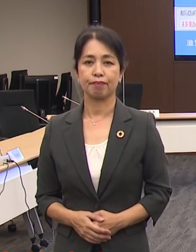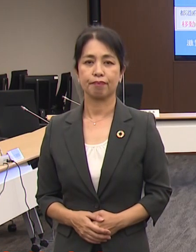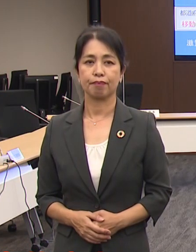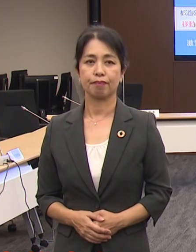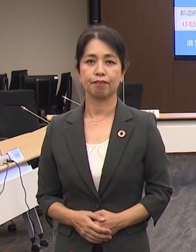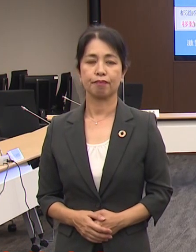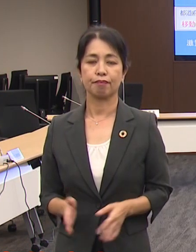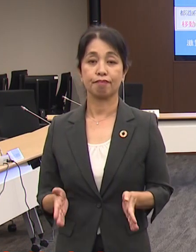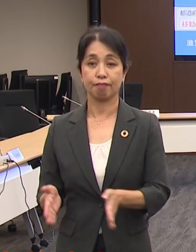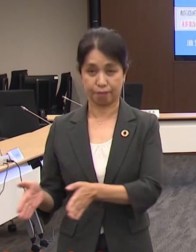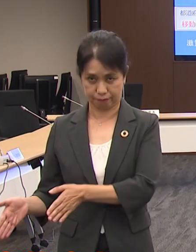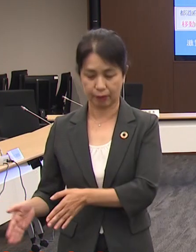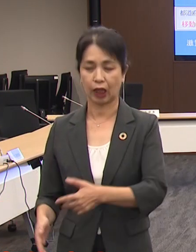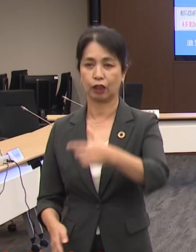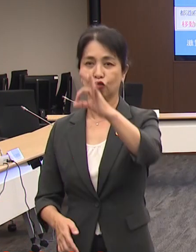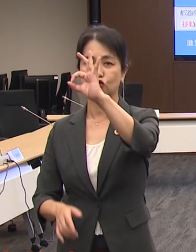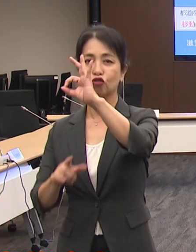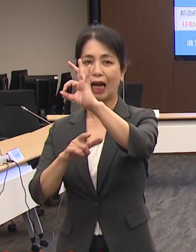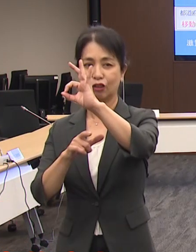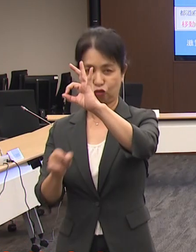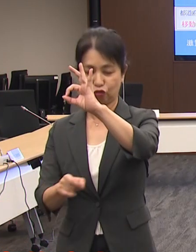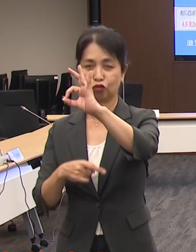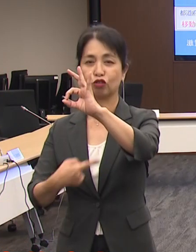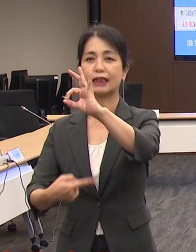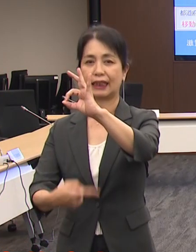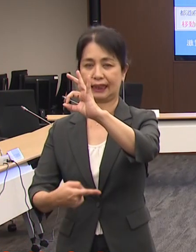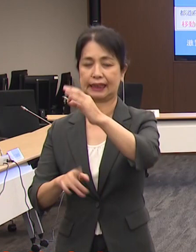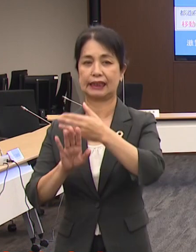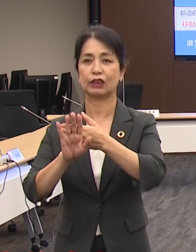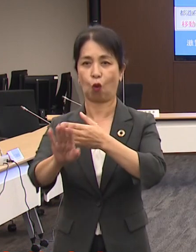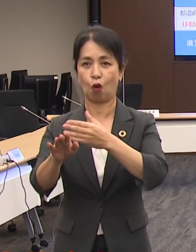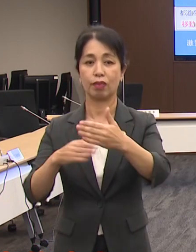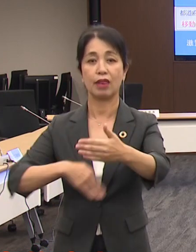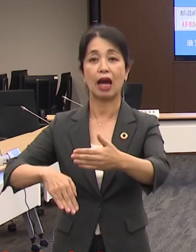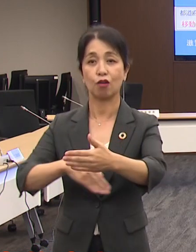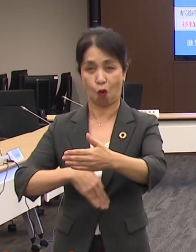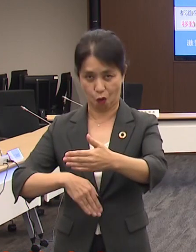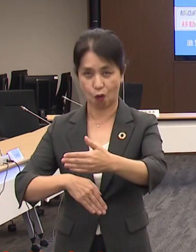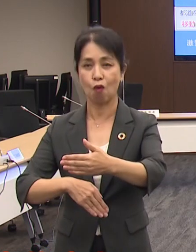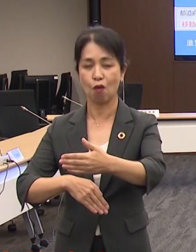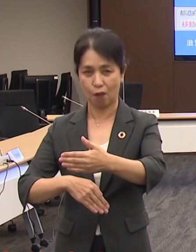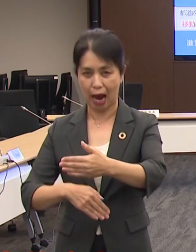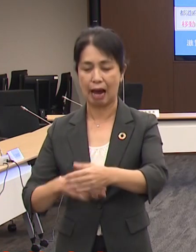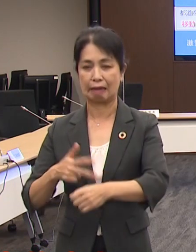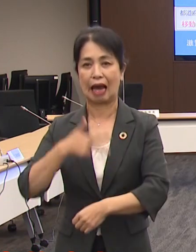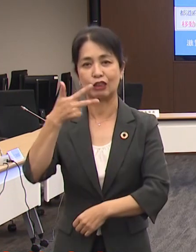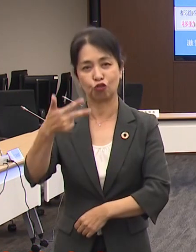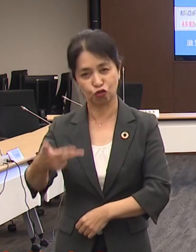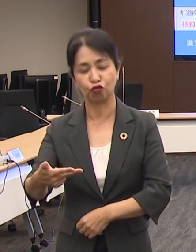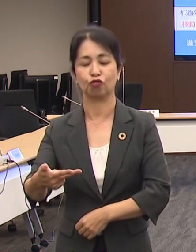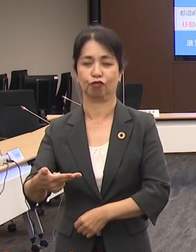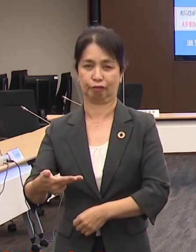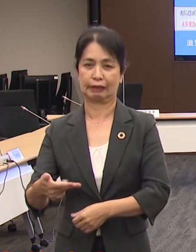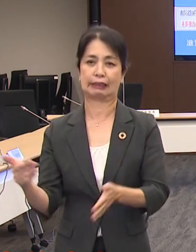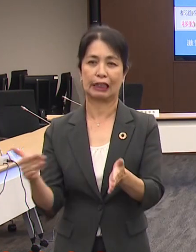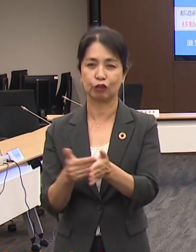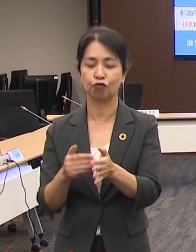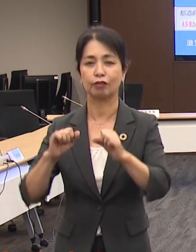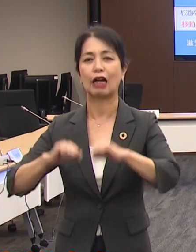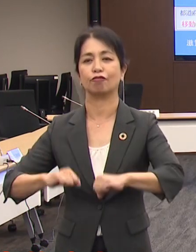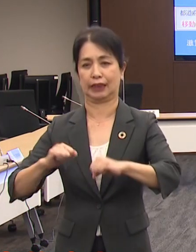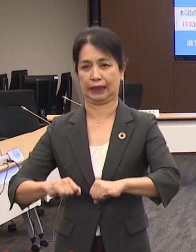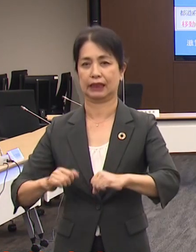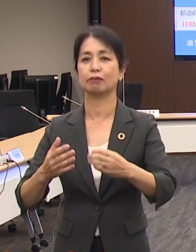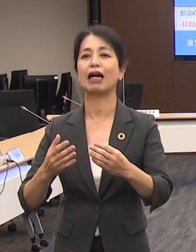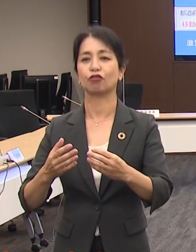また、10月1日以降の内容等については来週最終確認いたしますが、準備の都